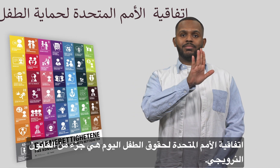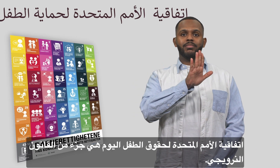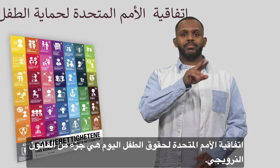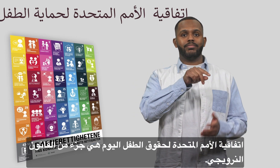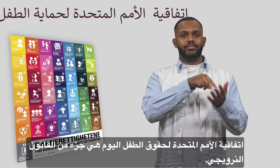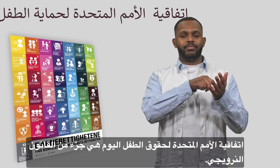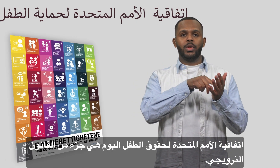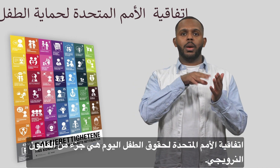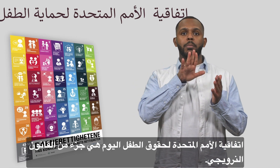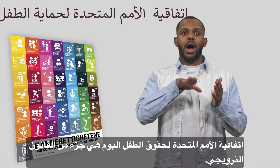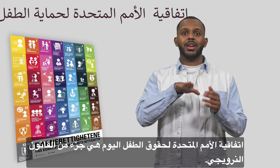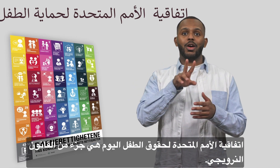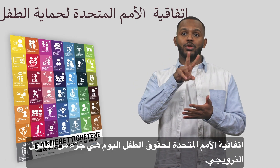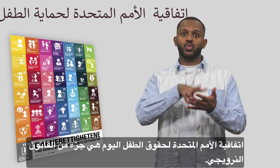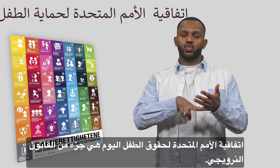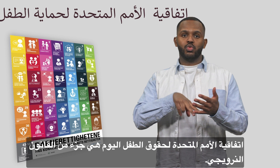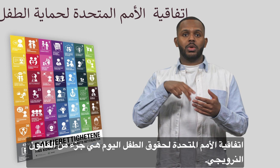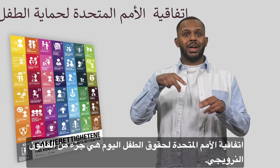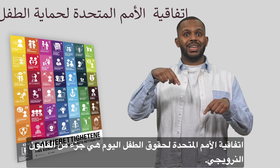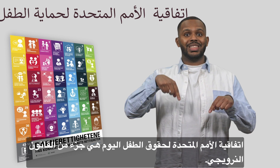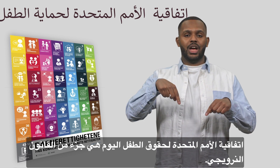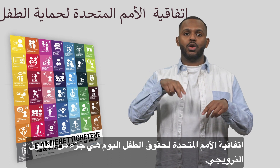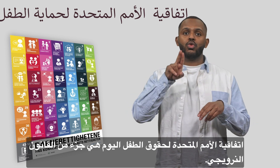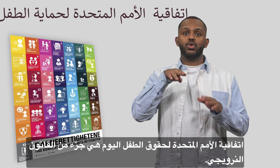اتفاقية الأمم المتحدة لحقوق الطفل اليوم هي جزء من القانون النرويجي.